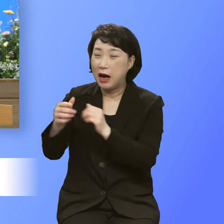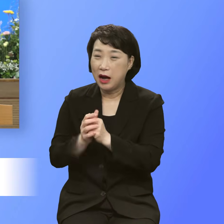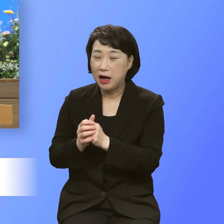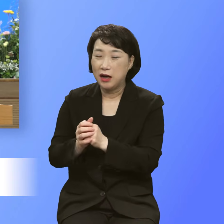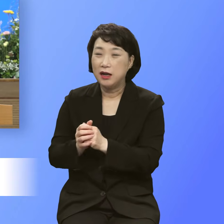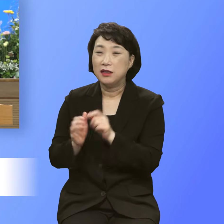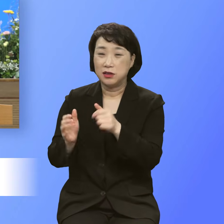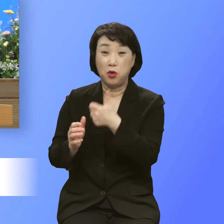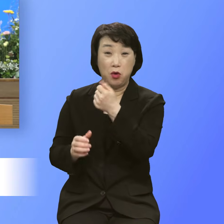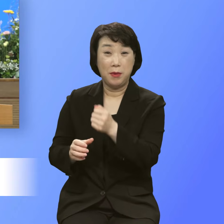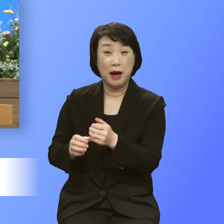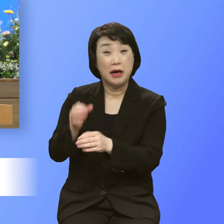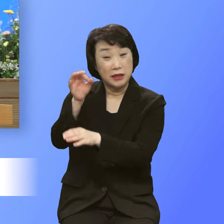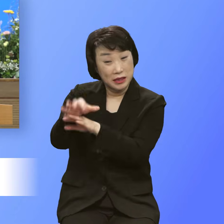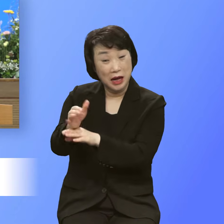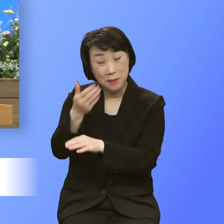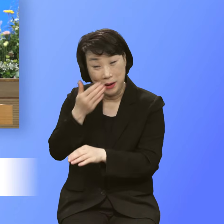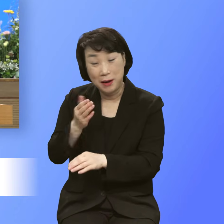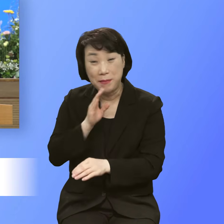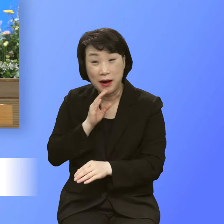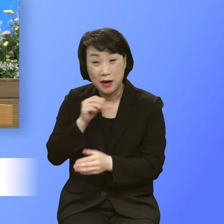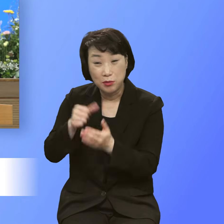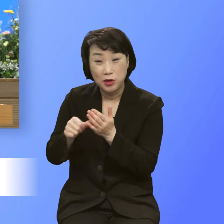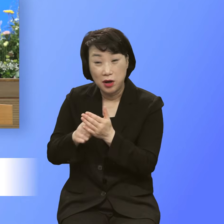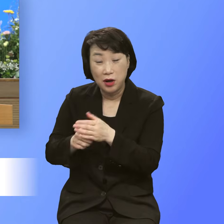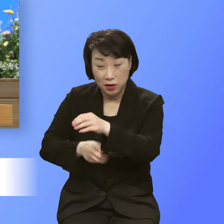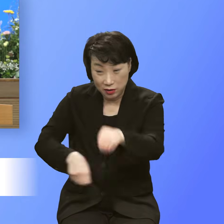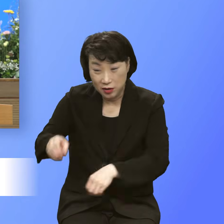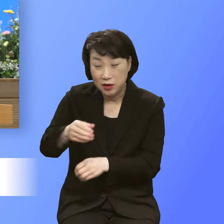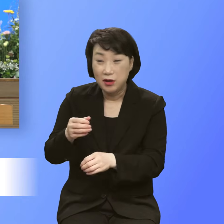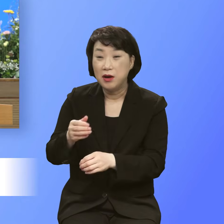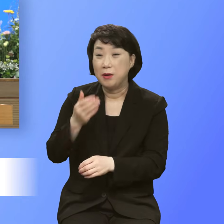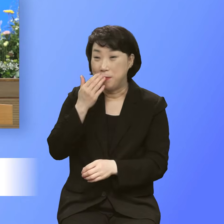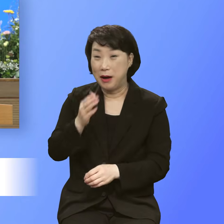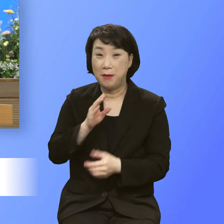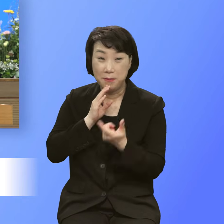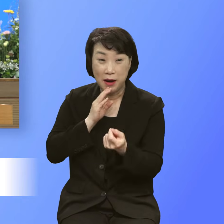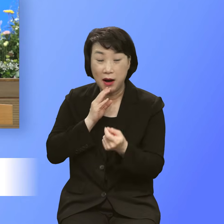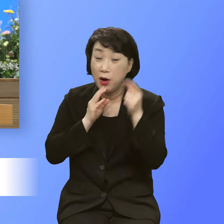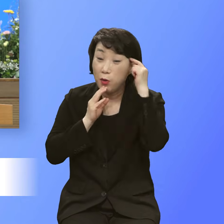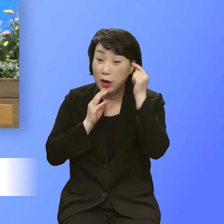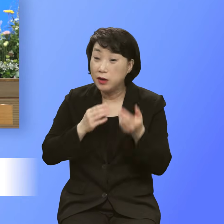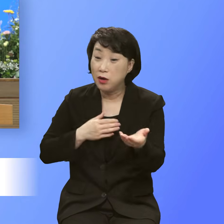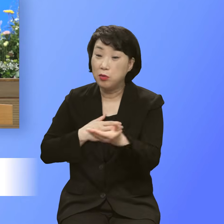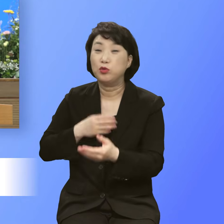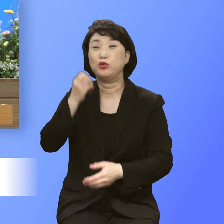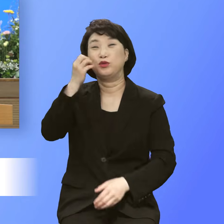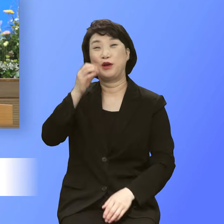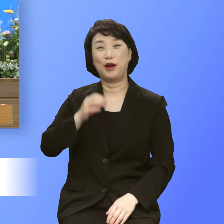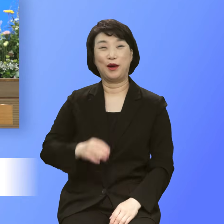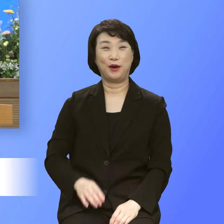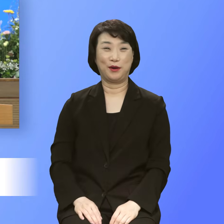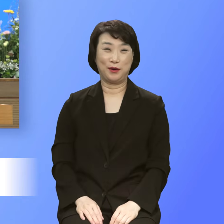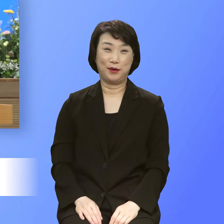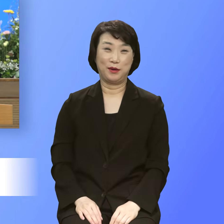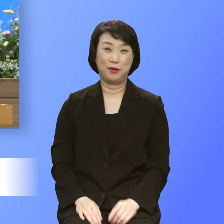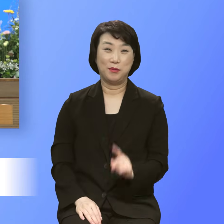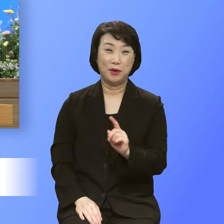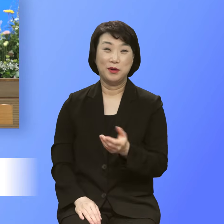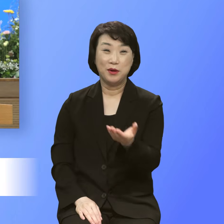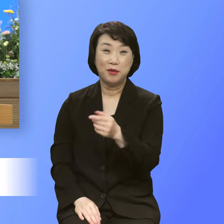있을까? 왜 5만 원짜리는 물건 달아가면 5만 원어치를 살 수 있을까? 신기하잖아.